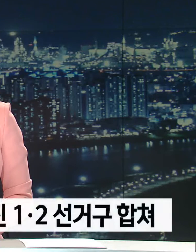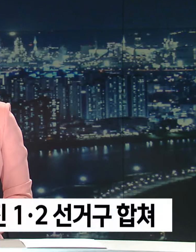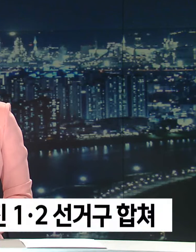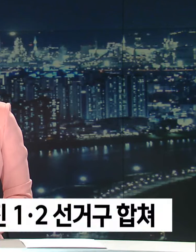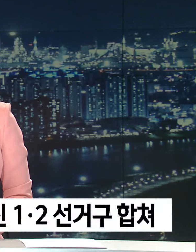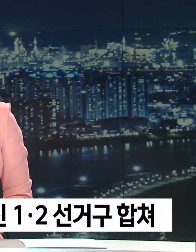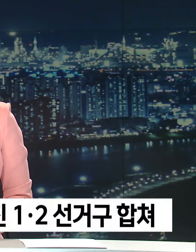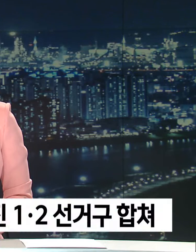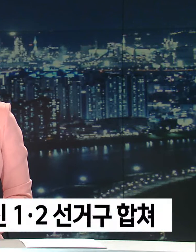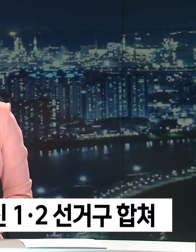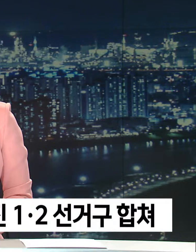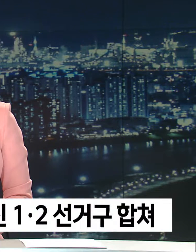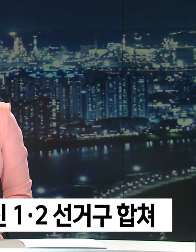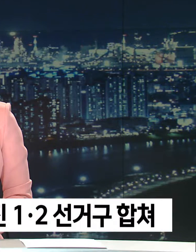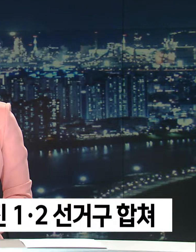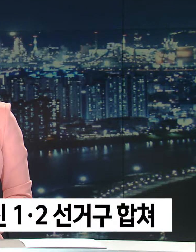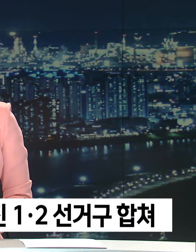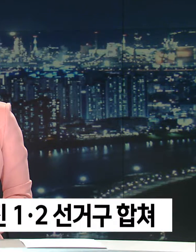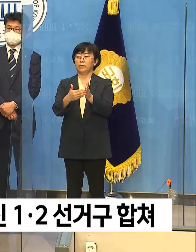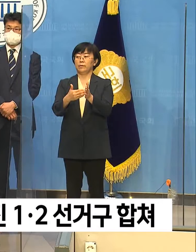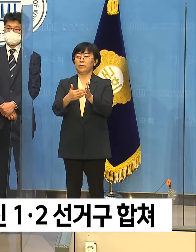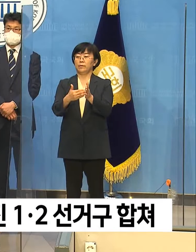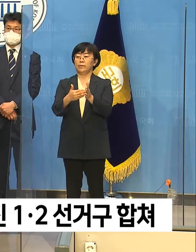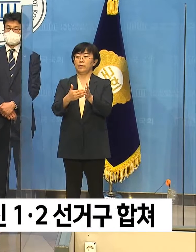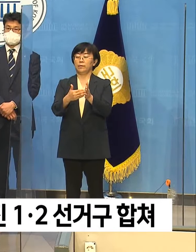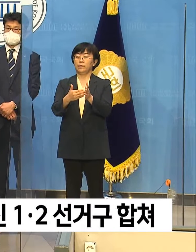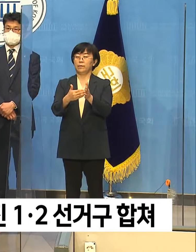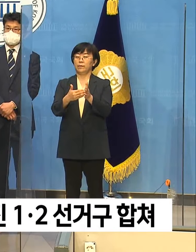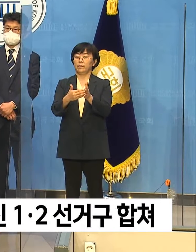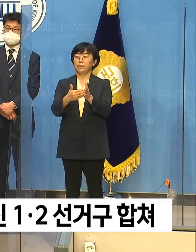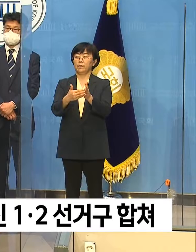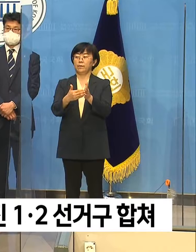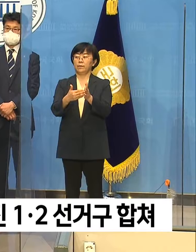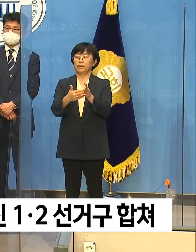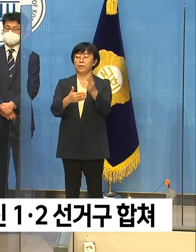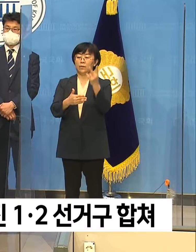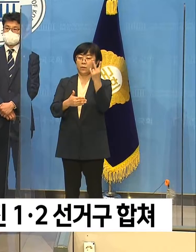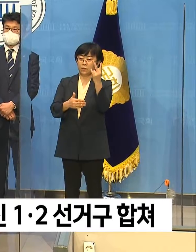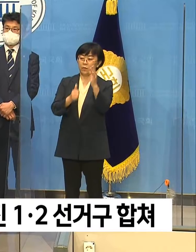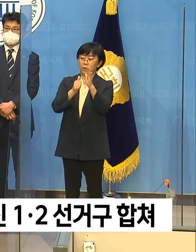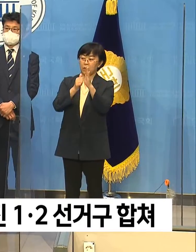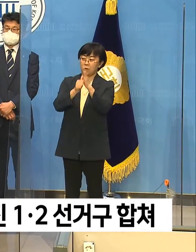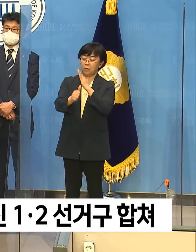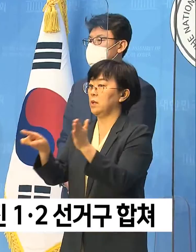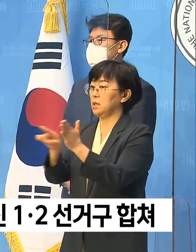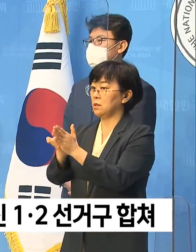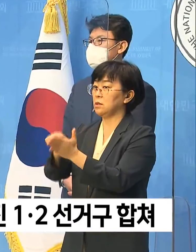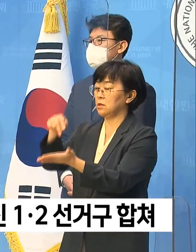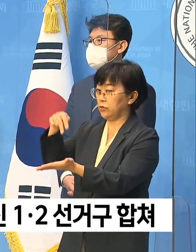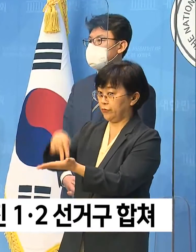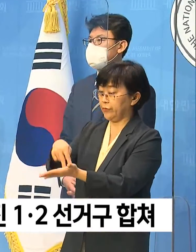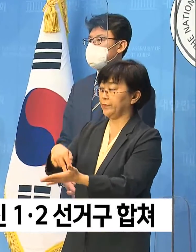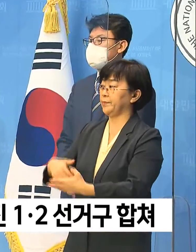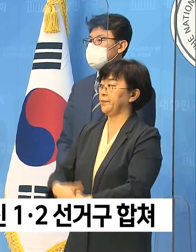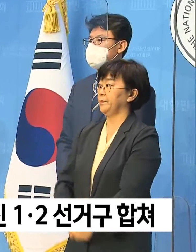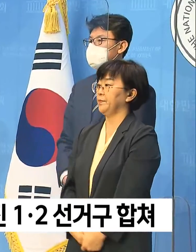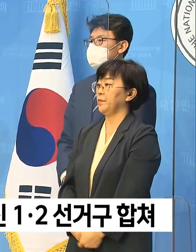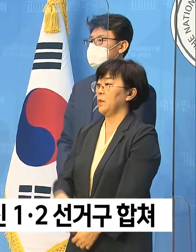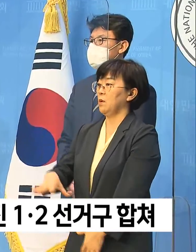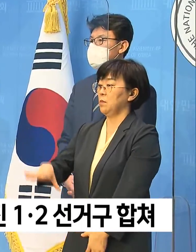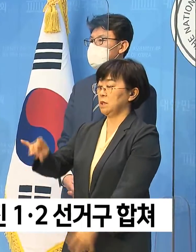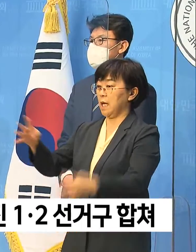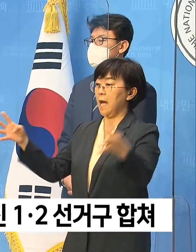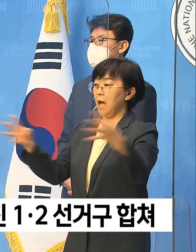국회 정치개혁특위 는 광역의원 선거구 를 획정 했읍니다 경북은 울 진궁 과 청도와 성조 에서